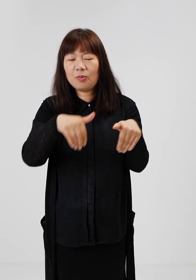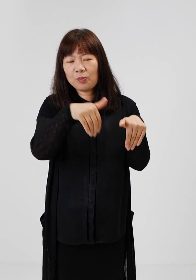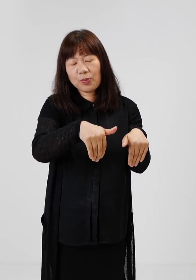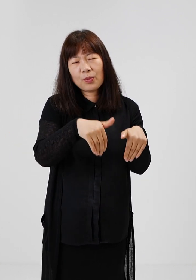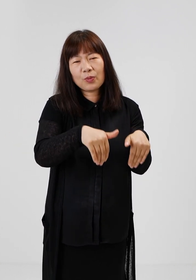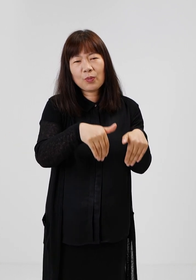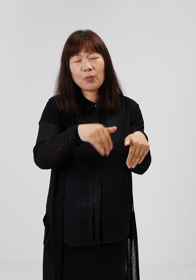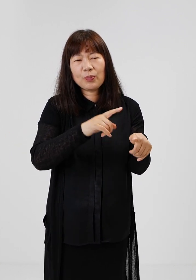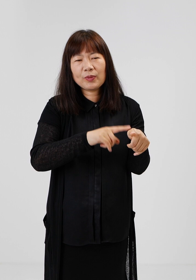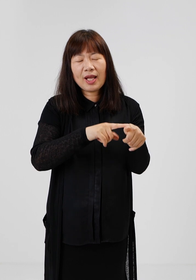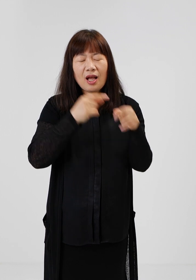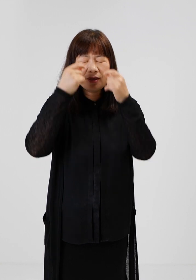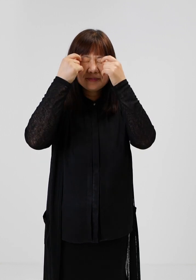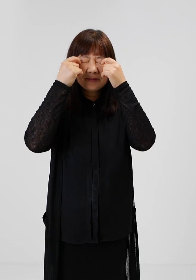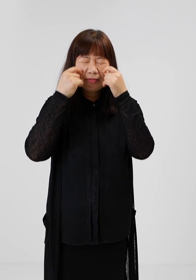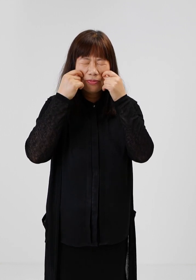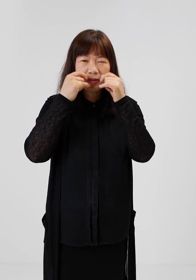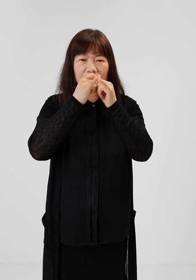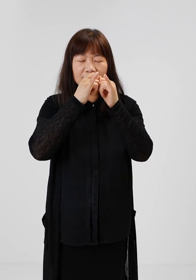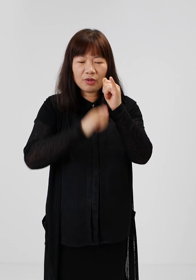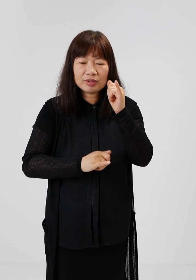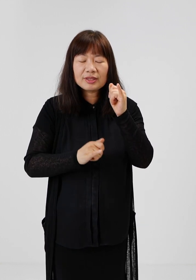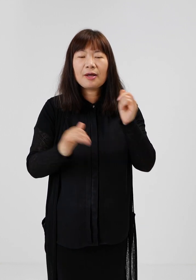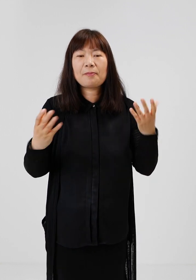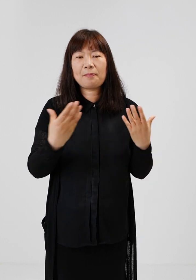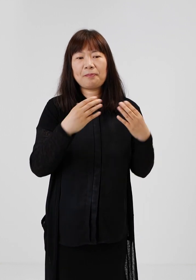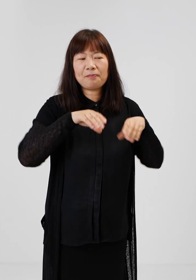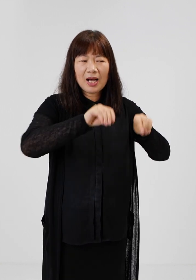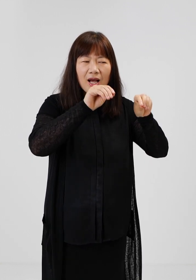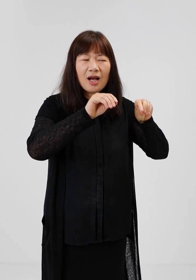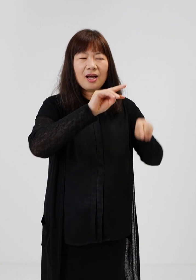포로의 눈물겨운 역사를 끝내고